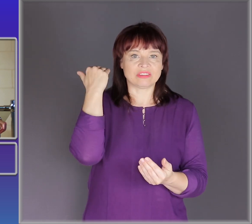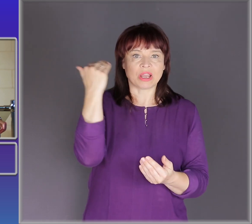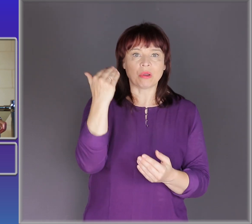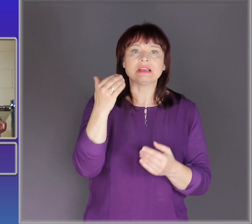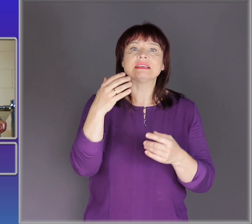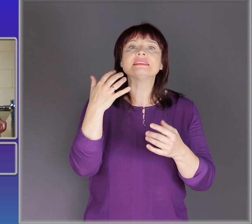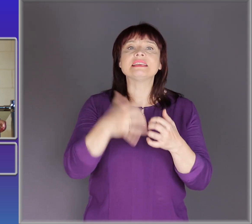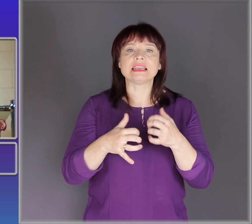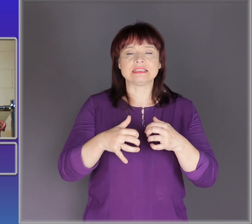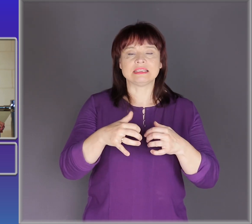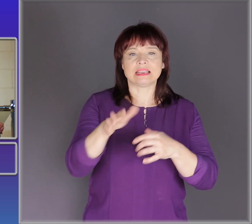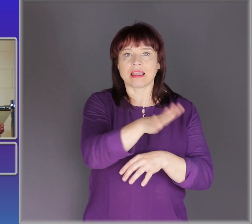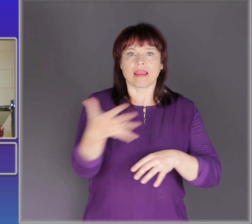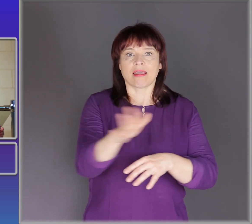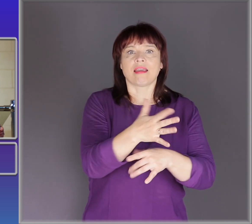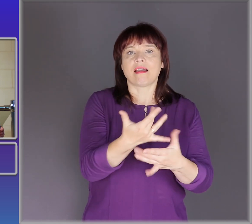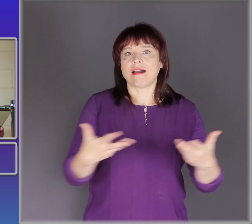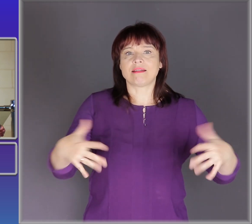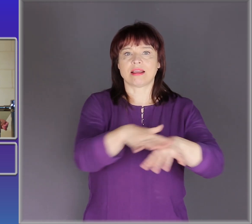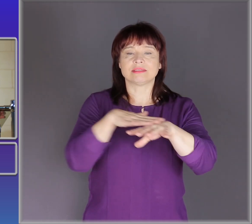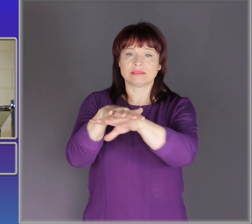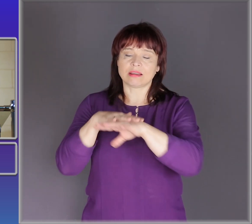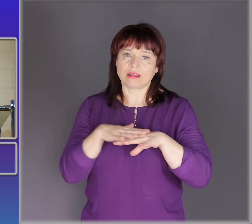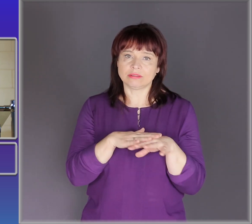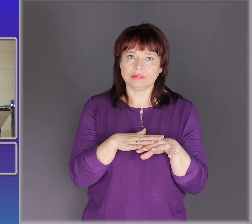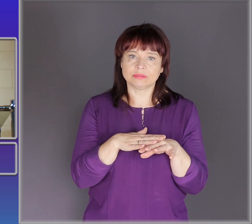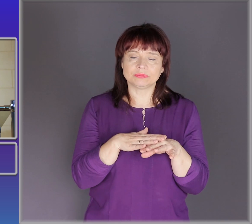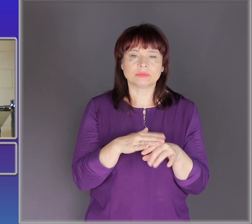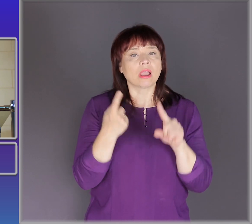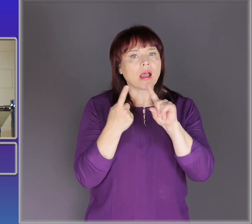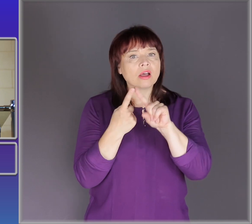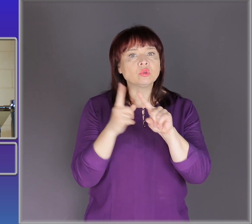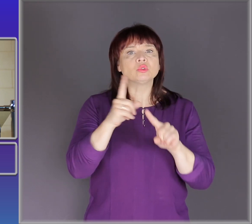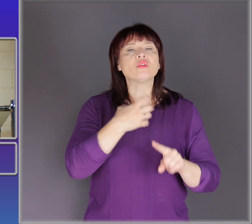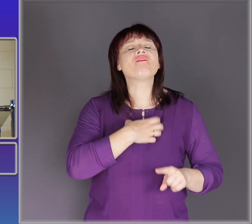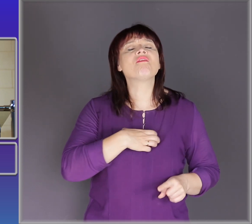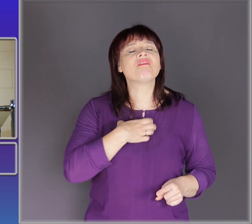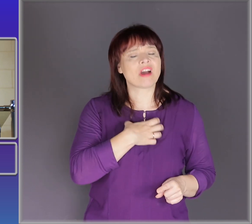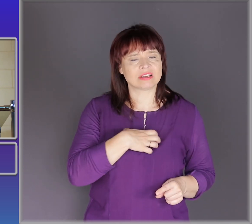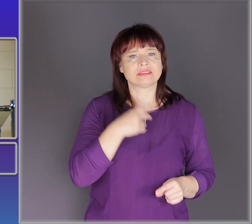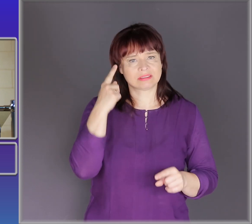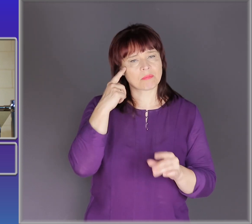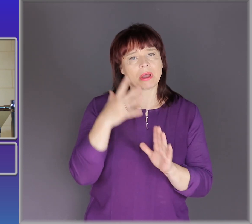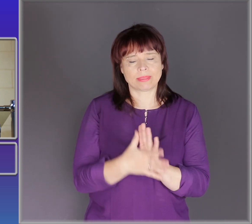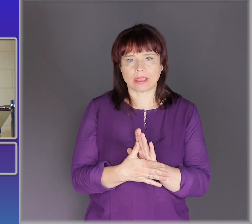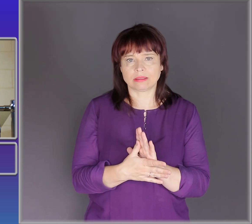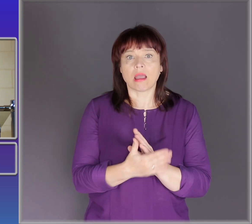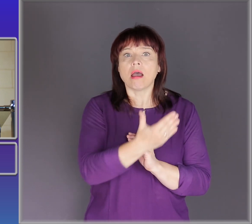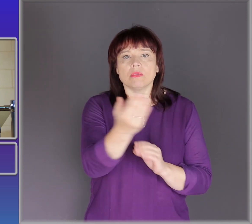народов видите ли одна из вещей которая важно понять что